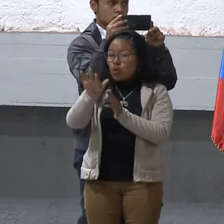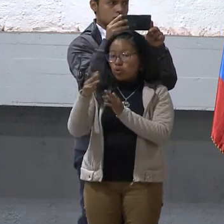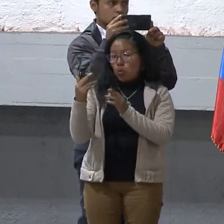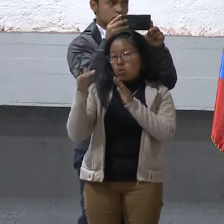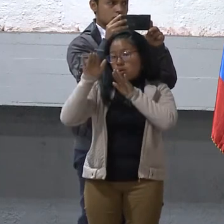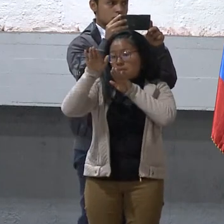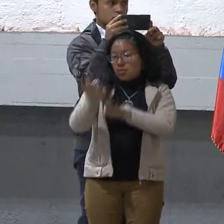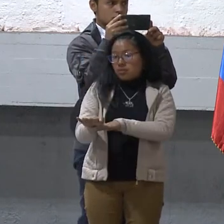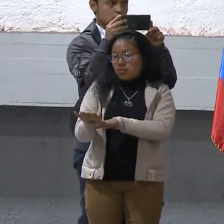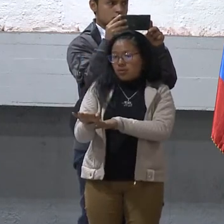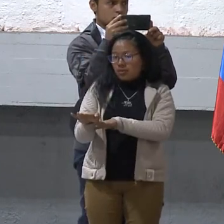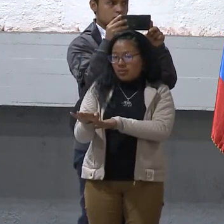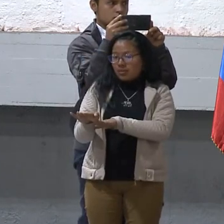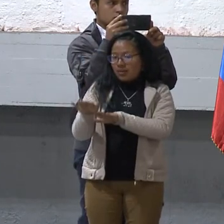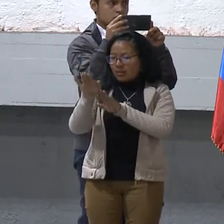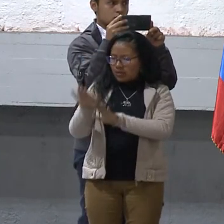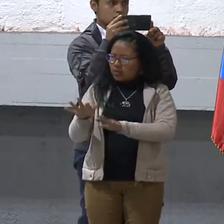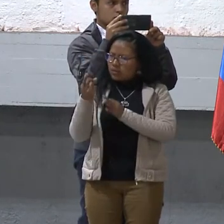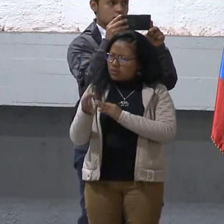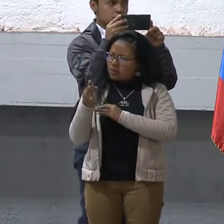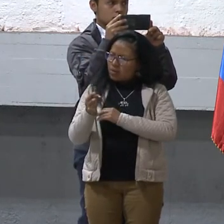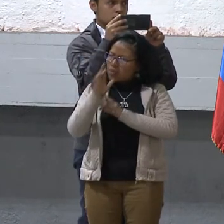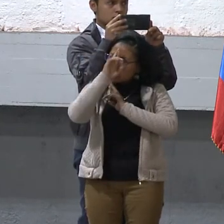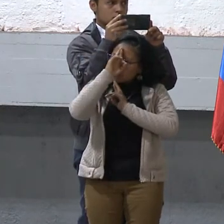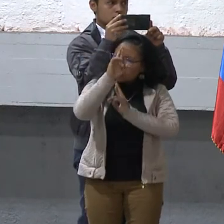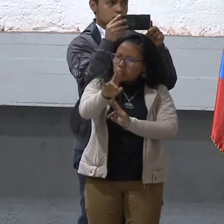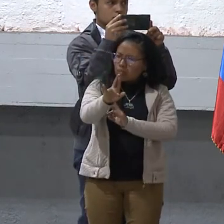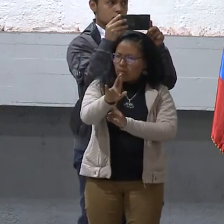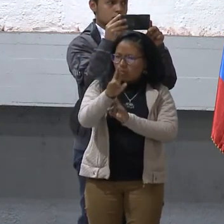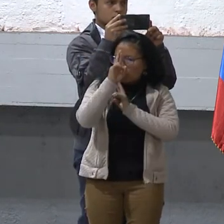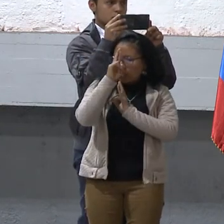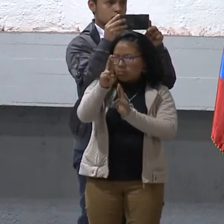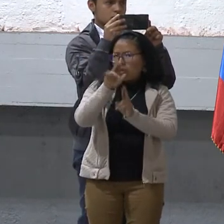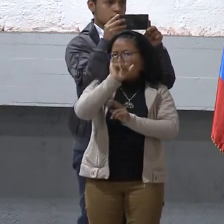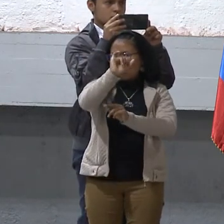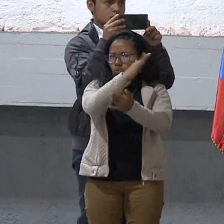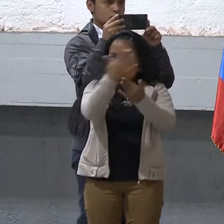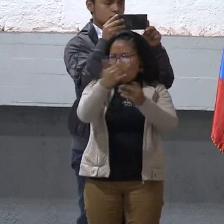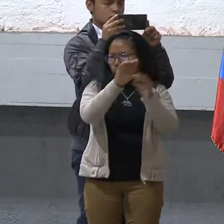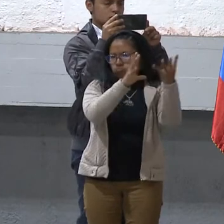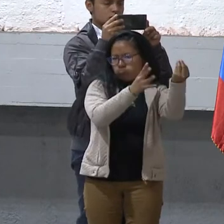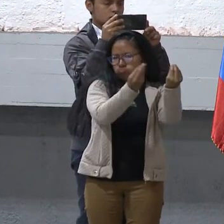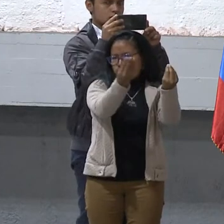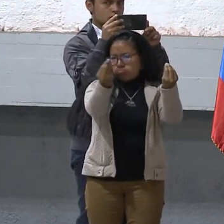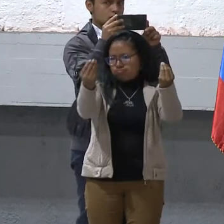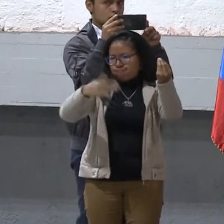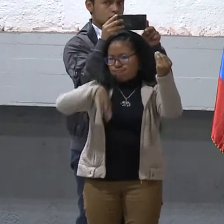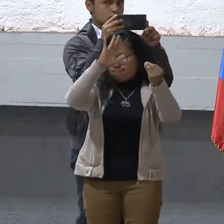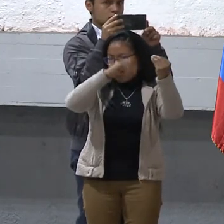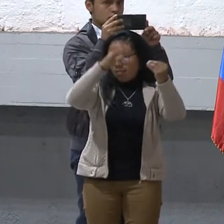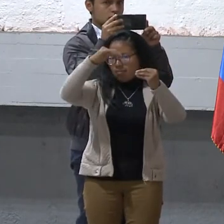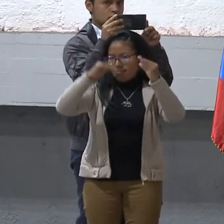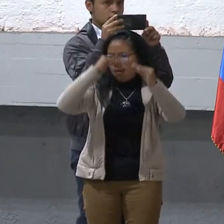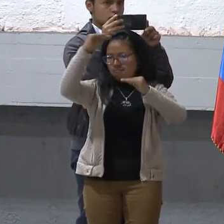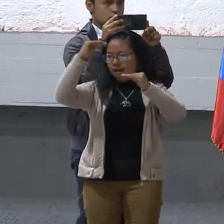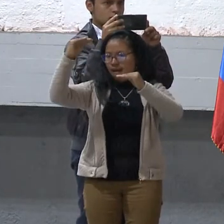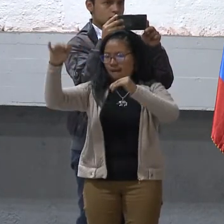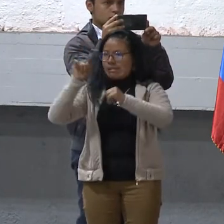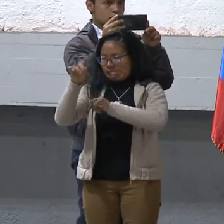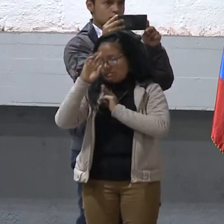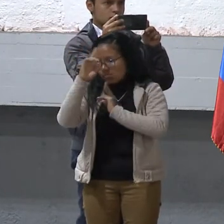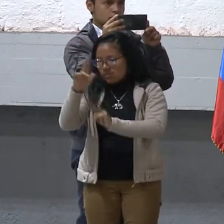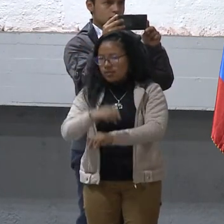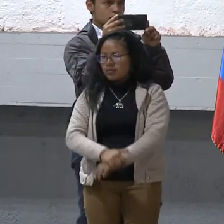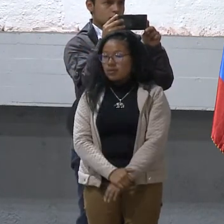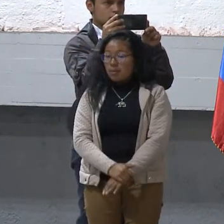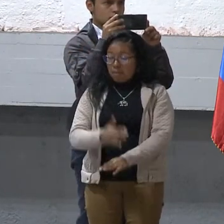una posición de respeto y autonomía frente a los poderes de la universidad para mí la mejor